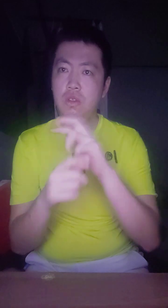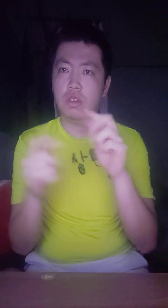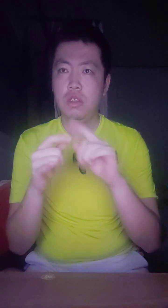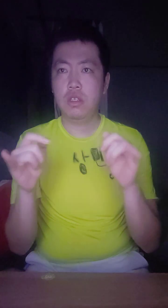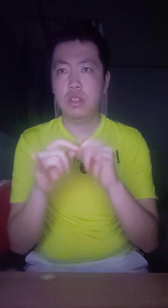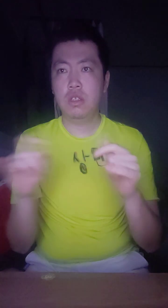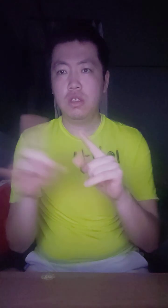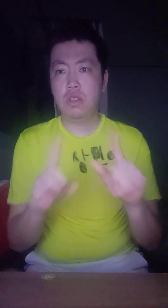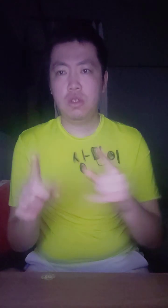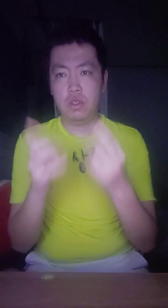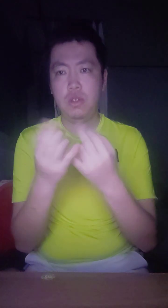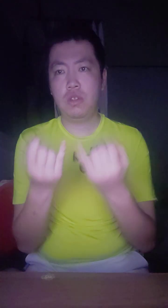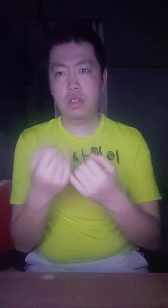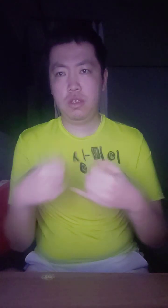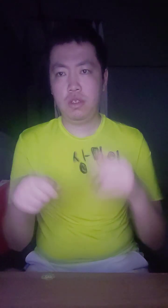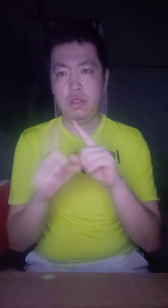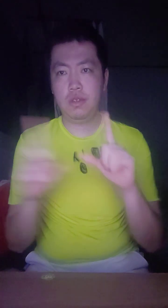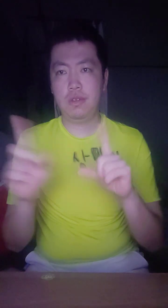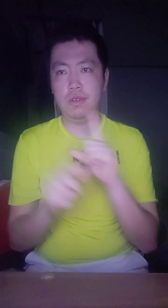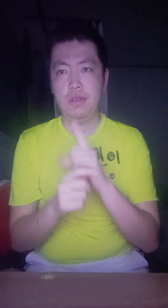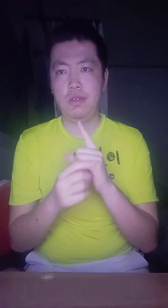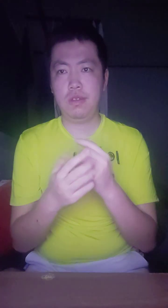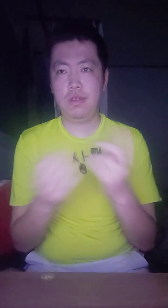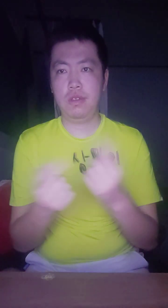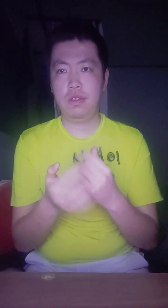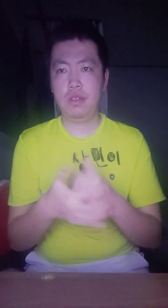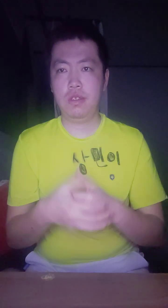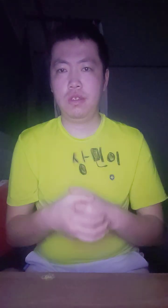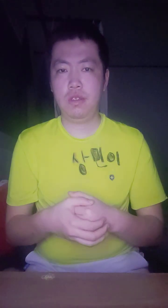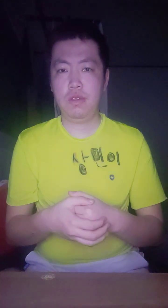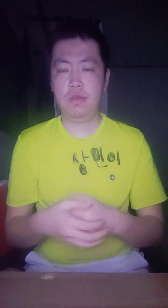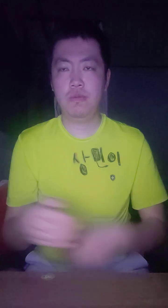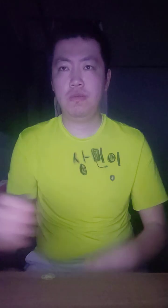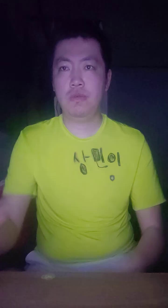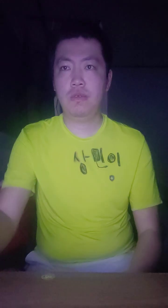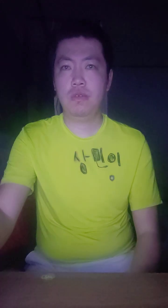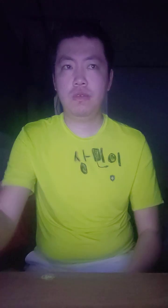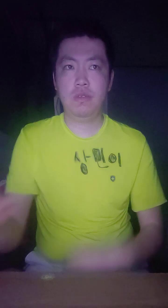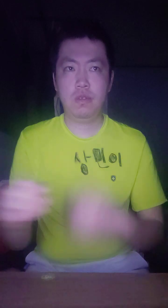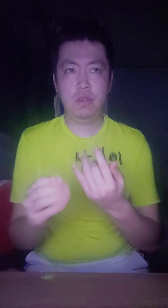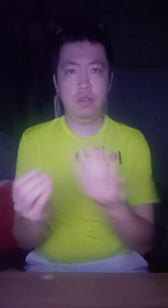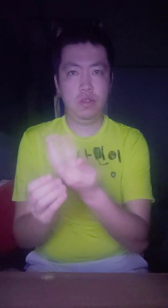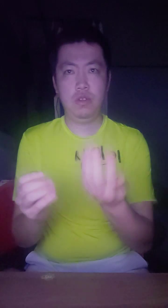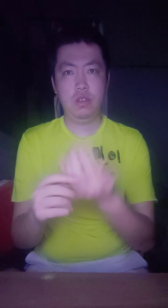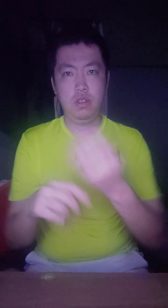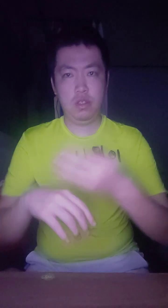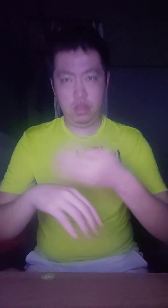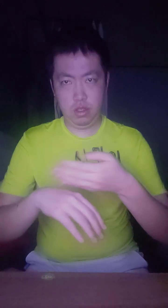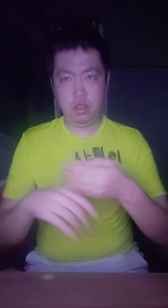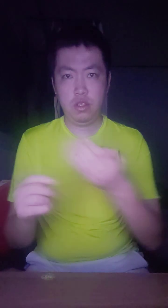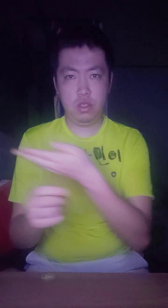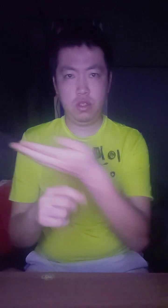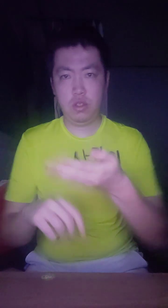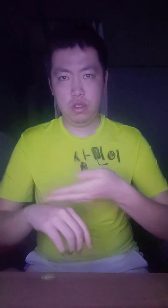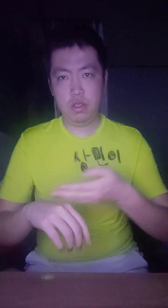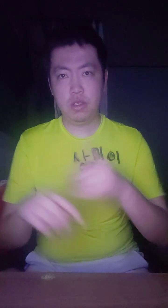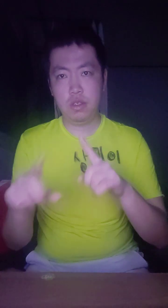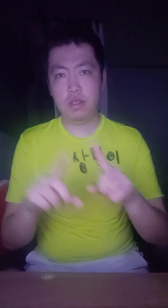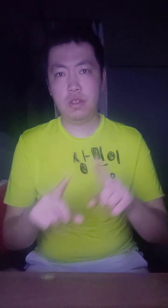있게 조치를 해줬습니다. JTBC 윤두열입니다. JTBC 뉴스를 시청해주신 여러분 고맙습니다.